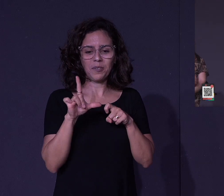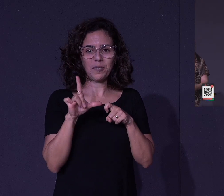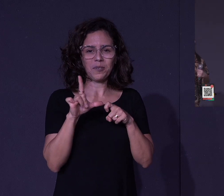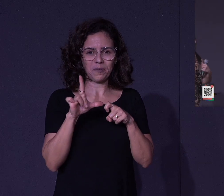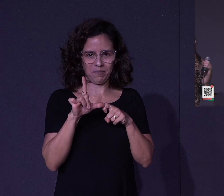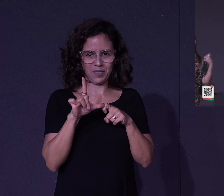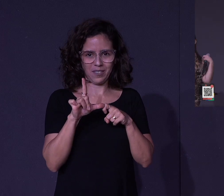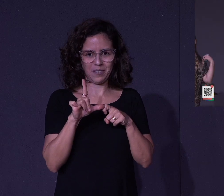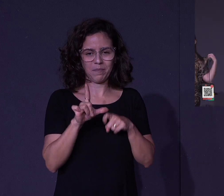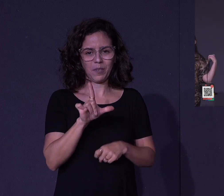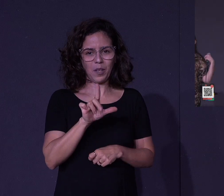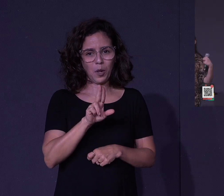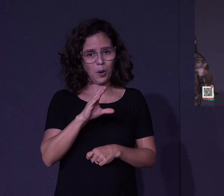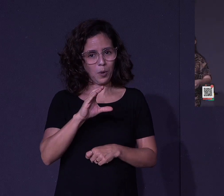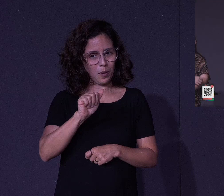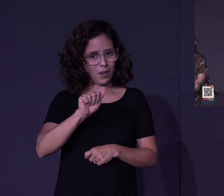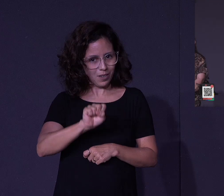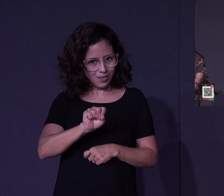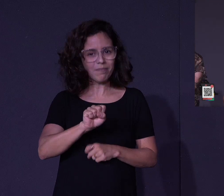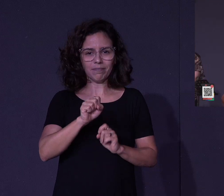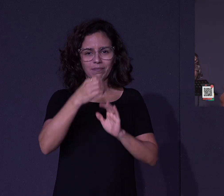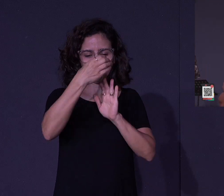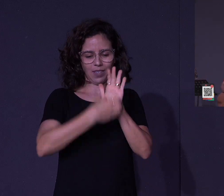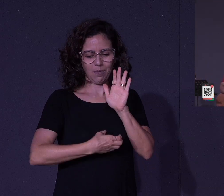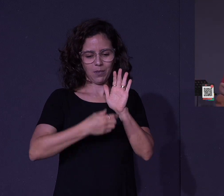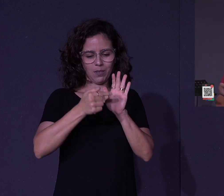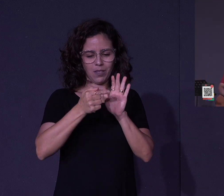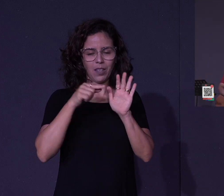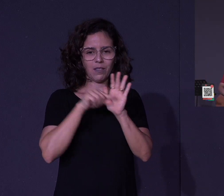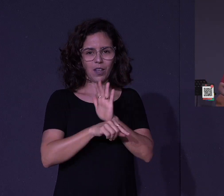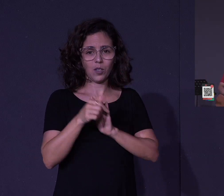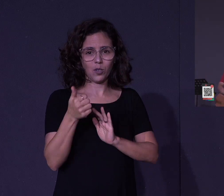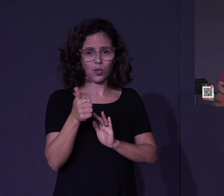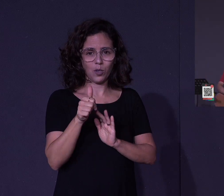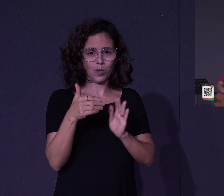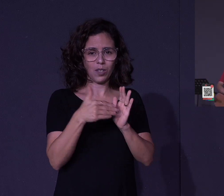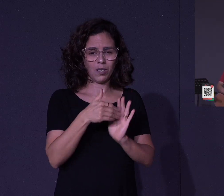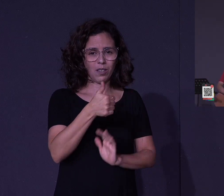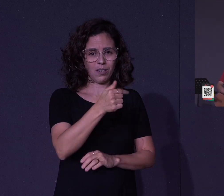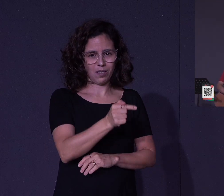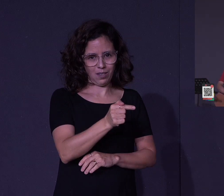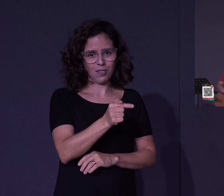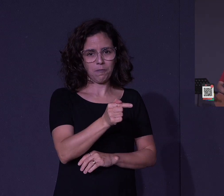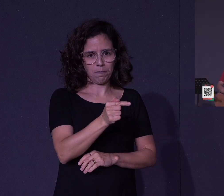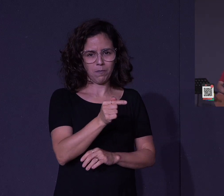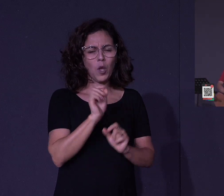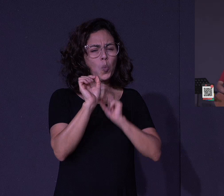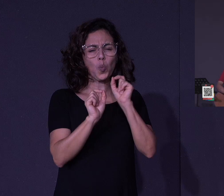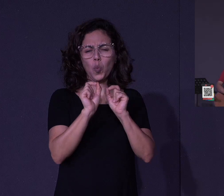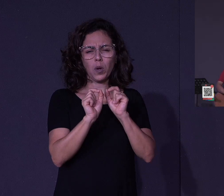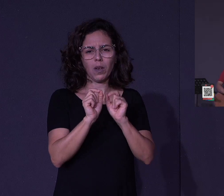os versos de 11 a 17. O contexto da viúva de